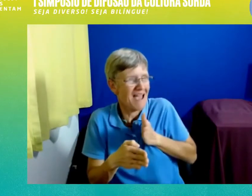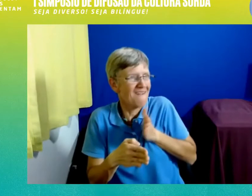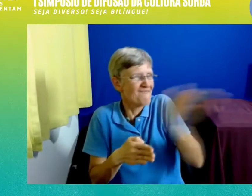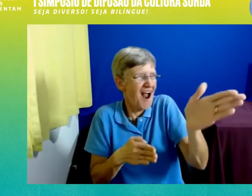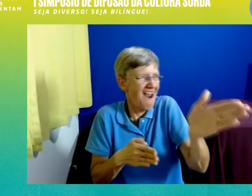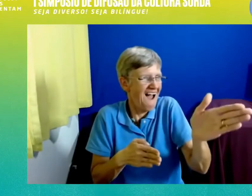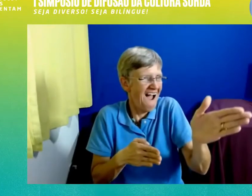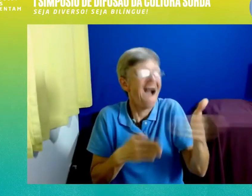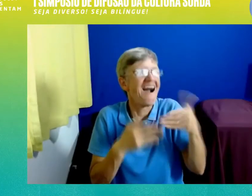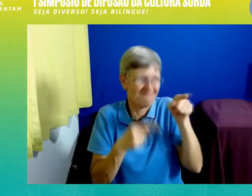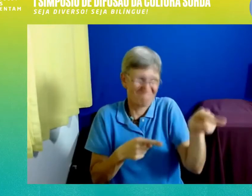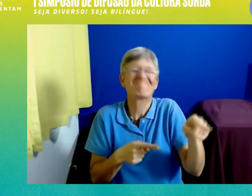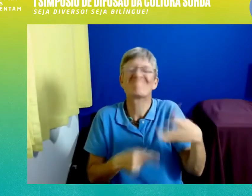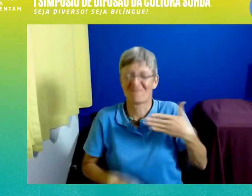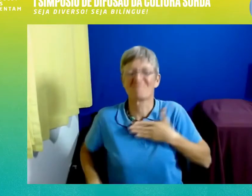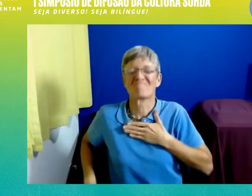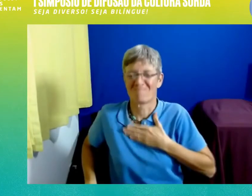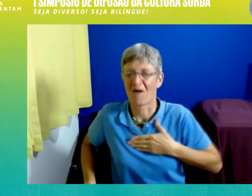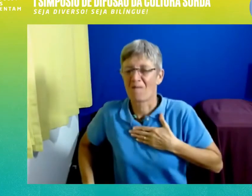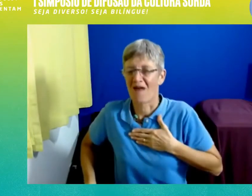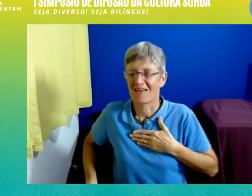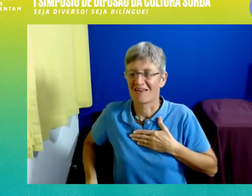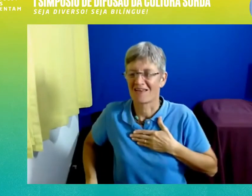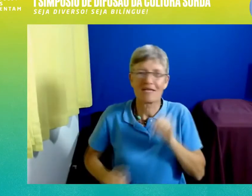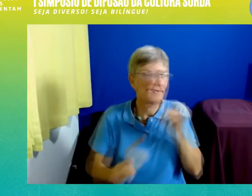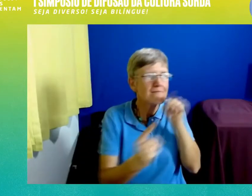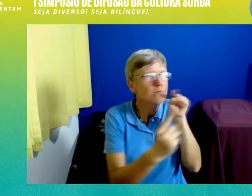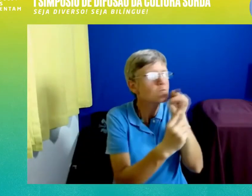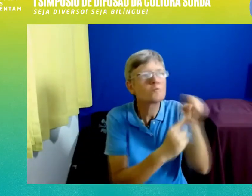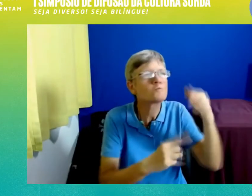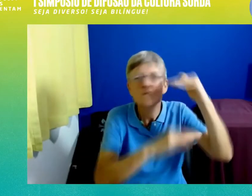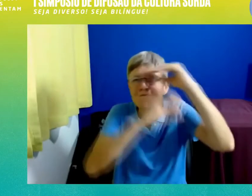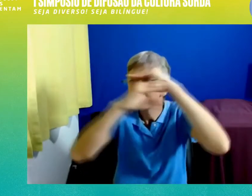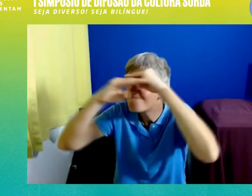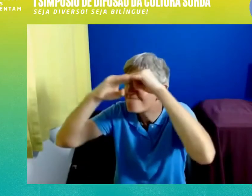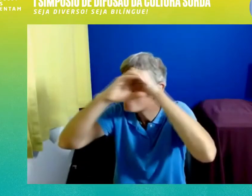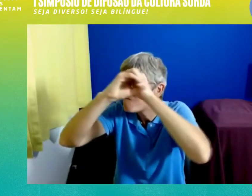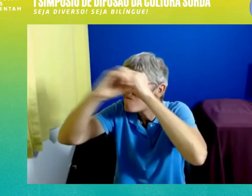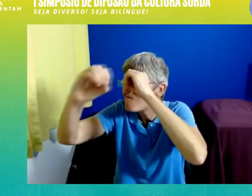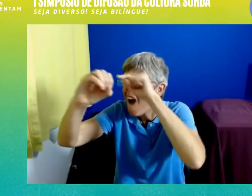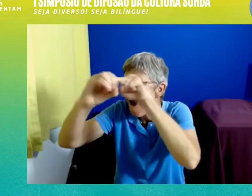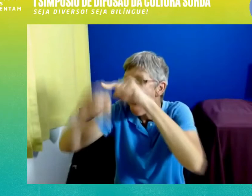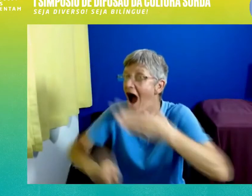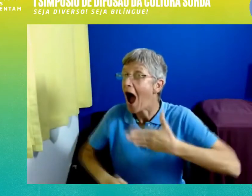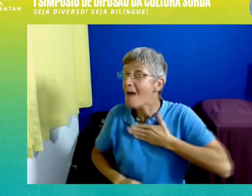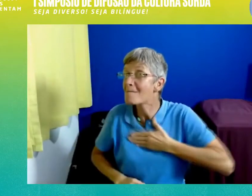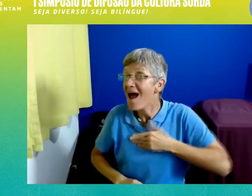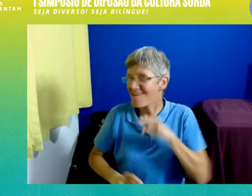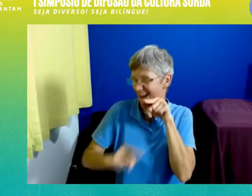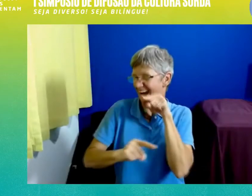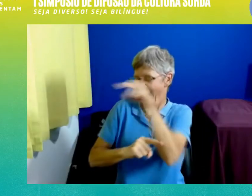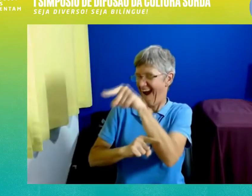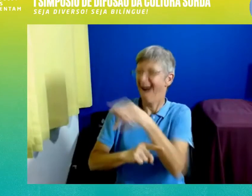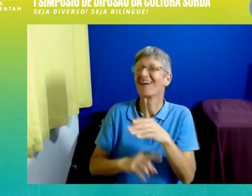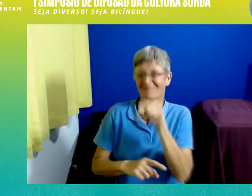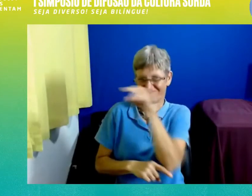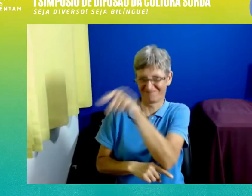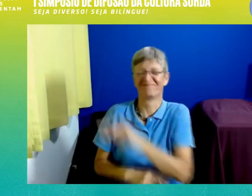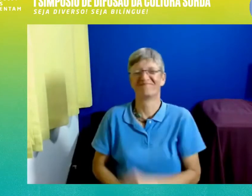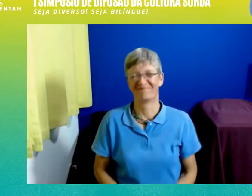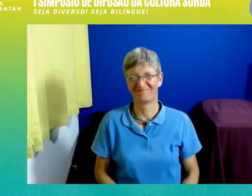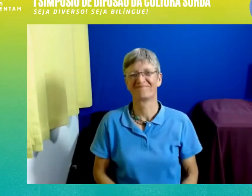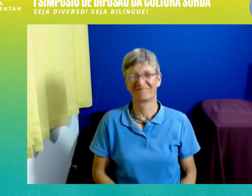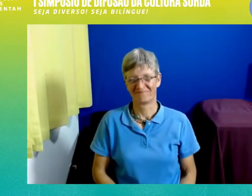Falou, igual navegar. Então, é prazeroso. Qual é o objetivo? Onde que eu vou chegar? Eu vou olhar o